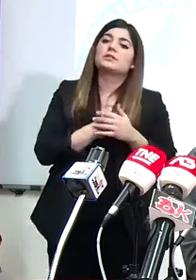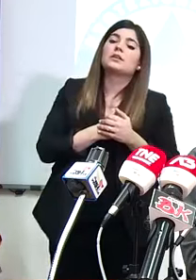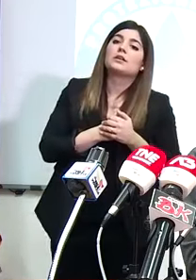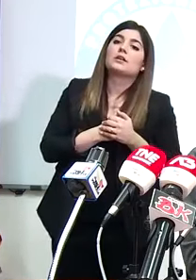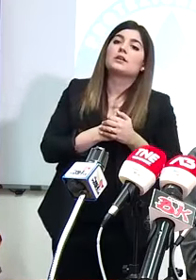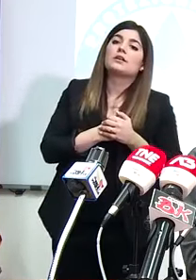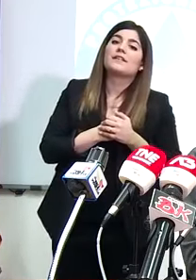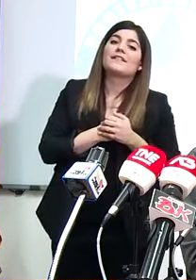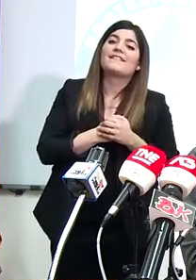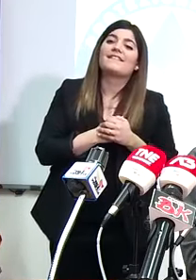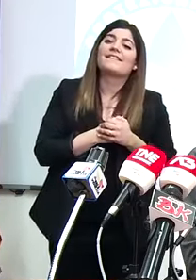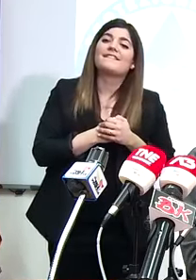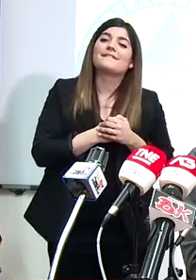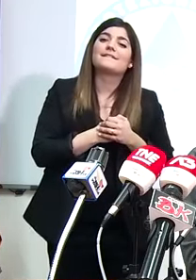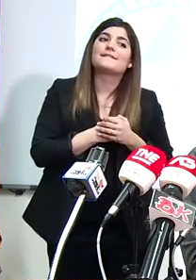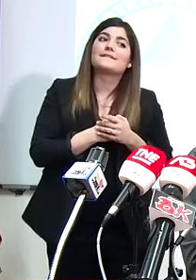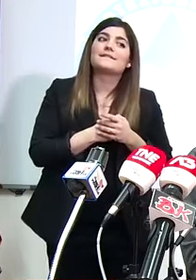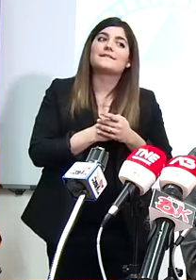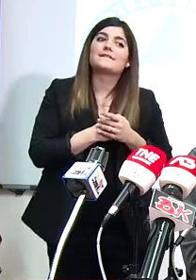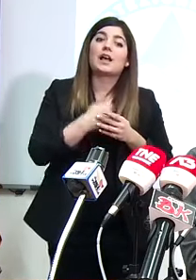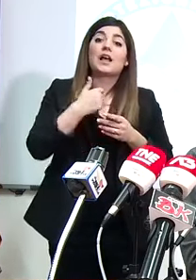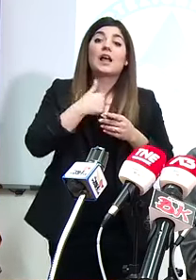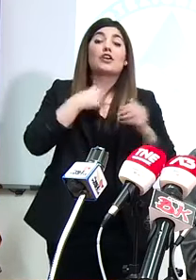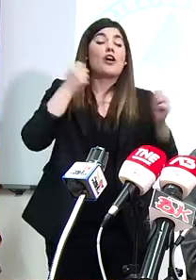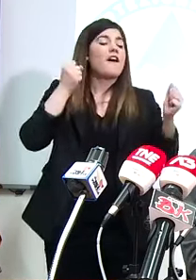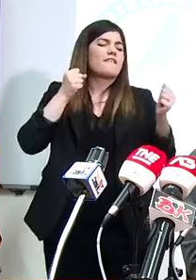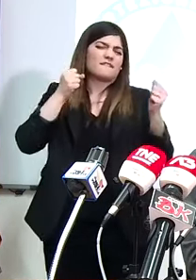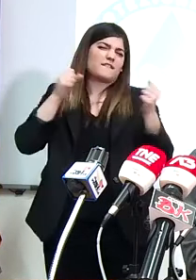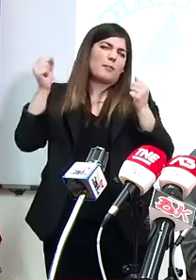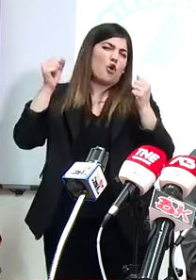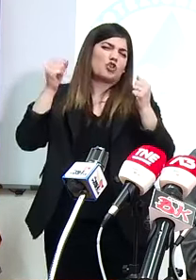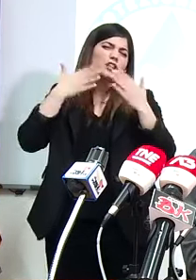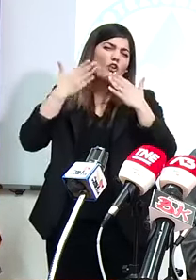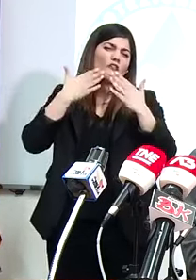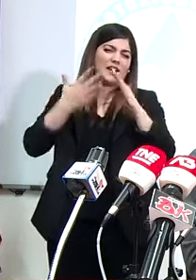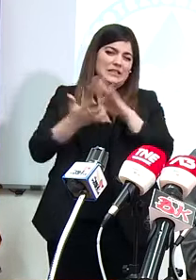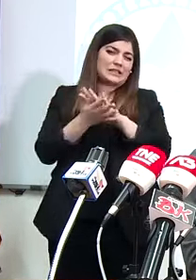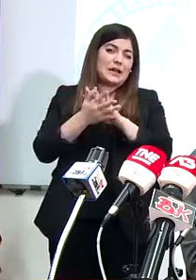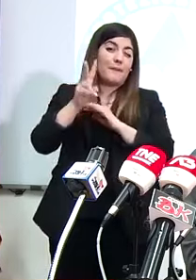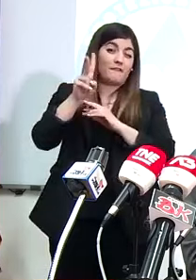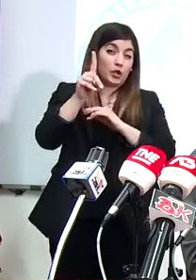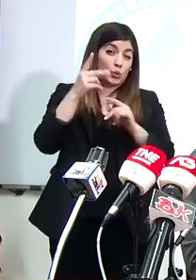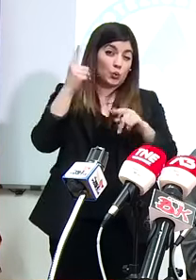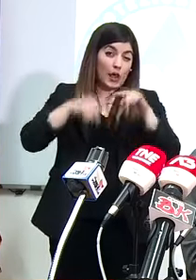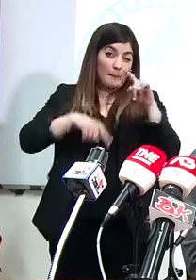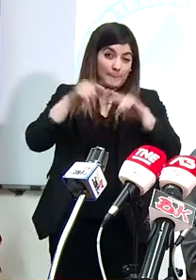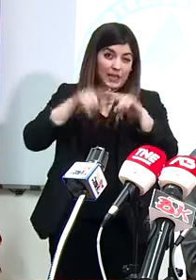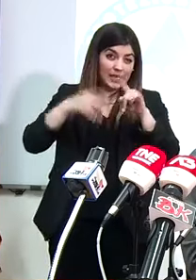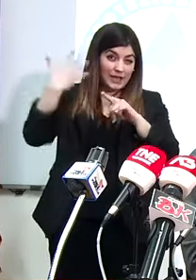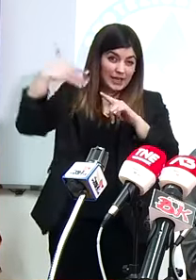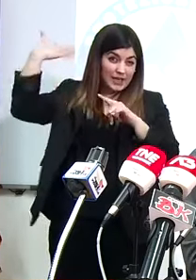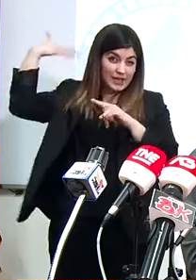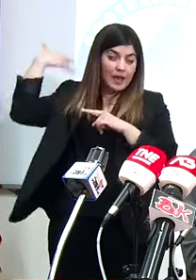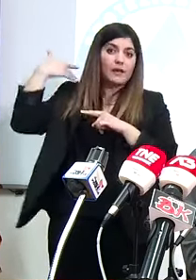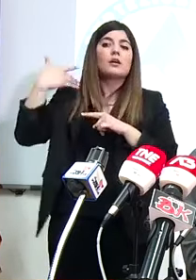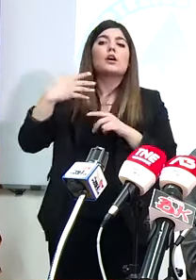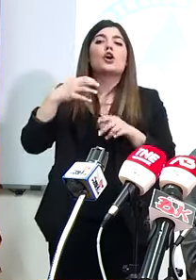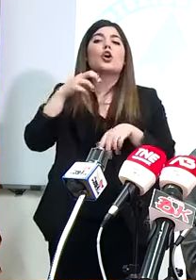perché nella famosa conferenza stampa del 21 aprile dove il dottor crisanti era presente